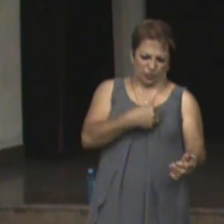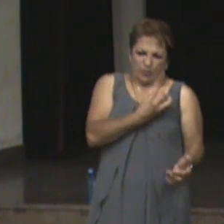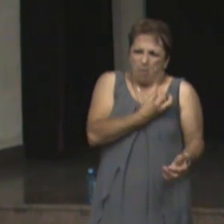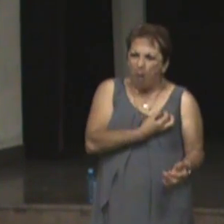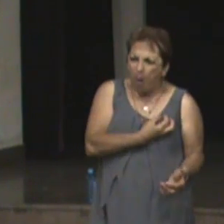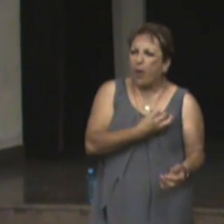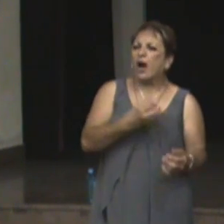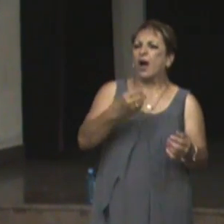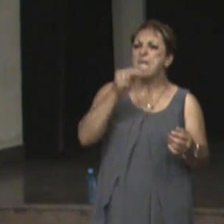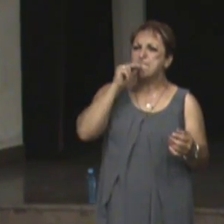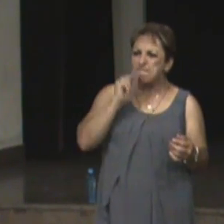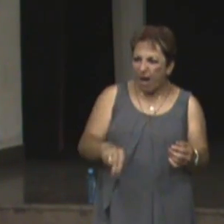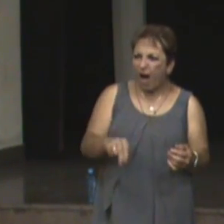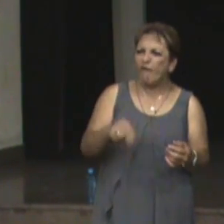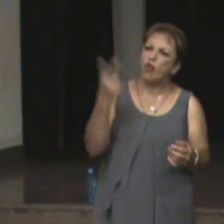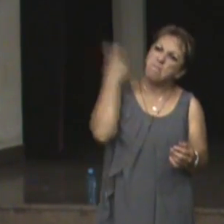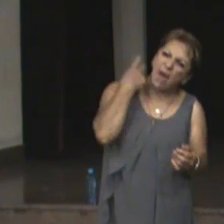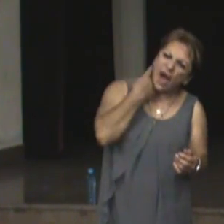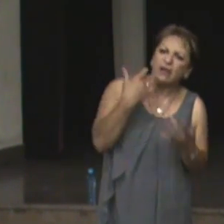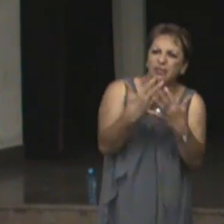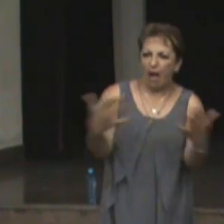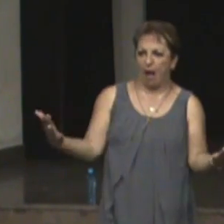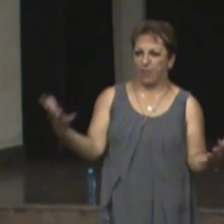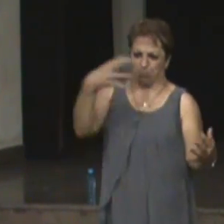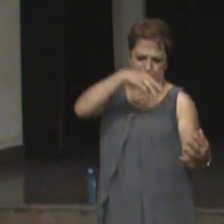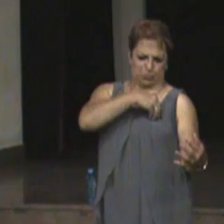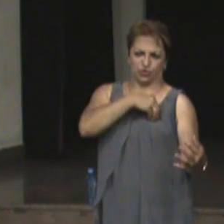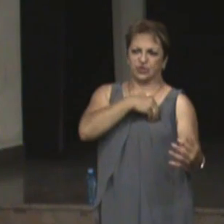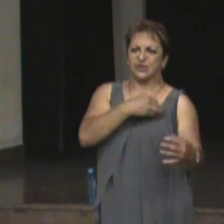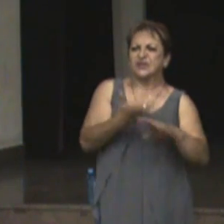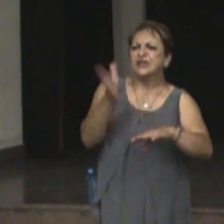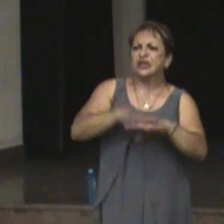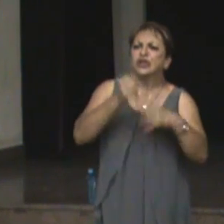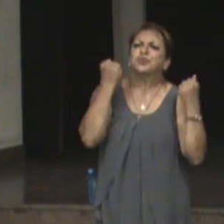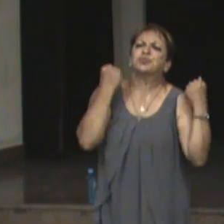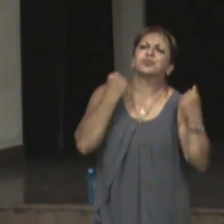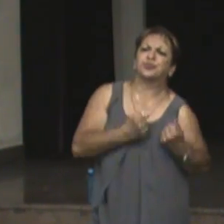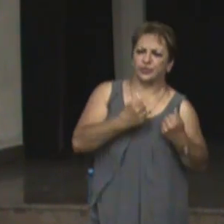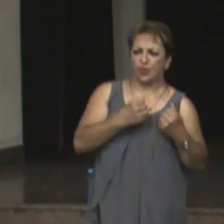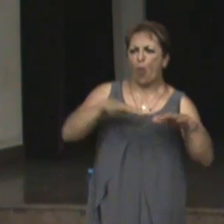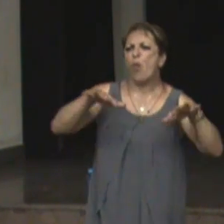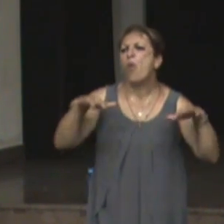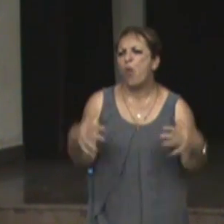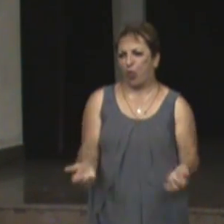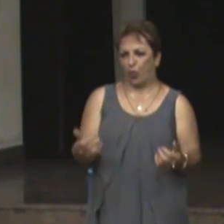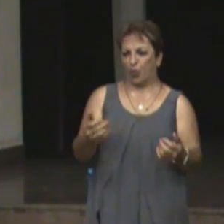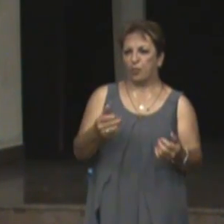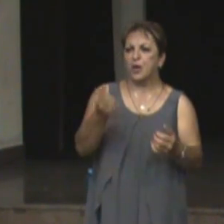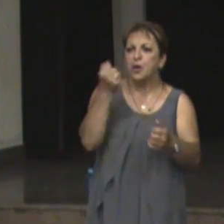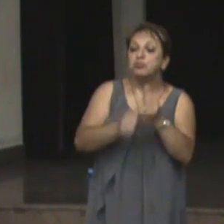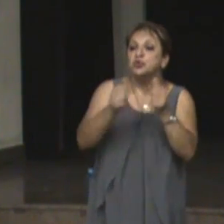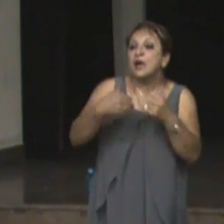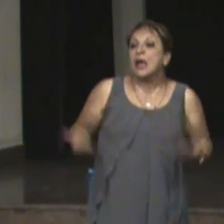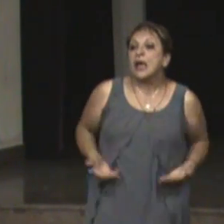փոքրոգությունից, մեղավոր տարբեր ու տարբեր իրականություն։ Սա է մեզ հոգնեցնում, սա է, որ անընդհատ խլում է